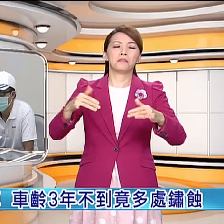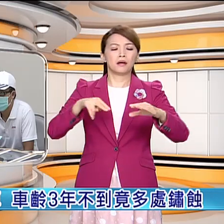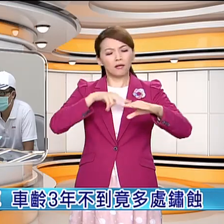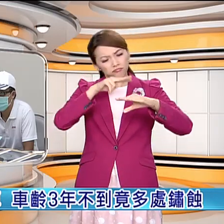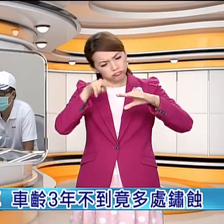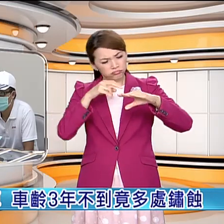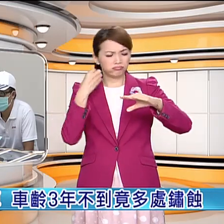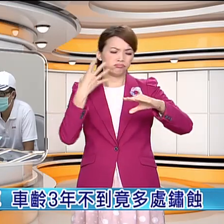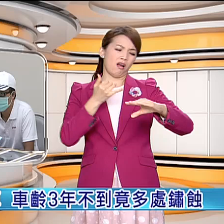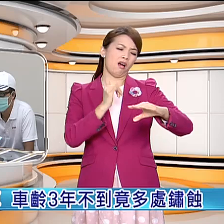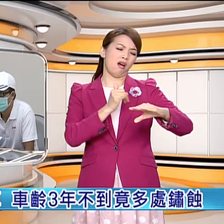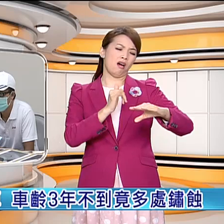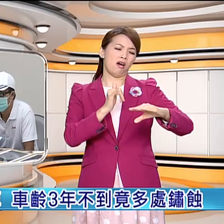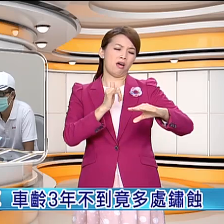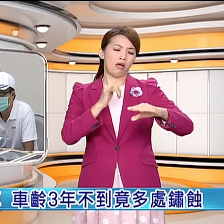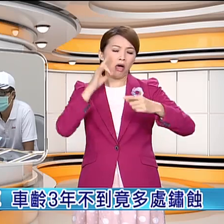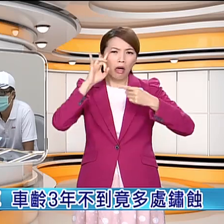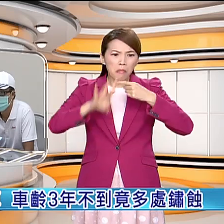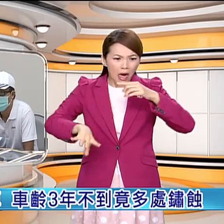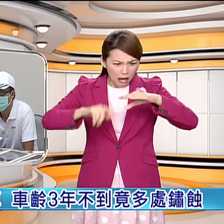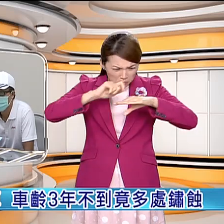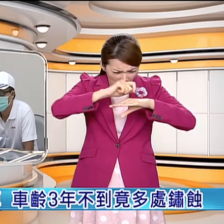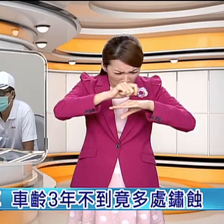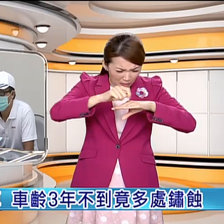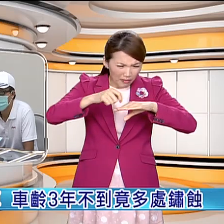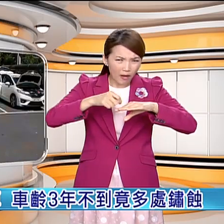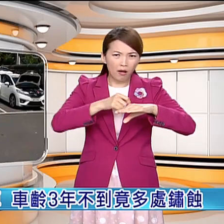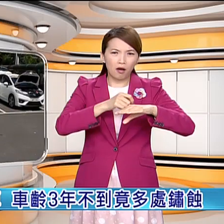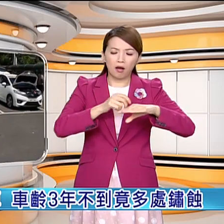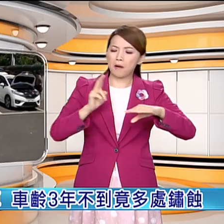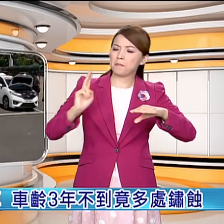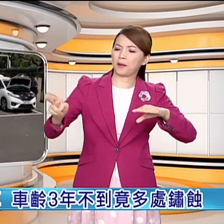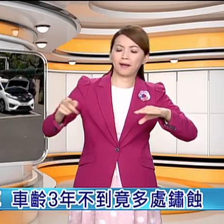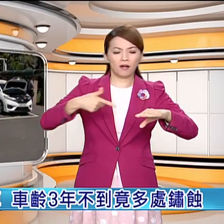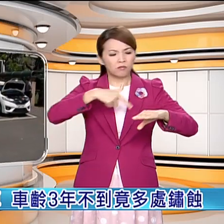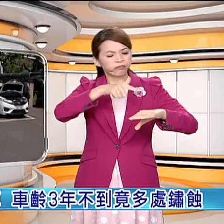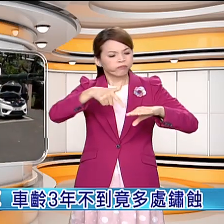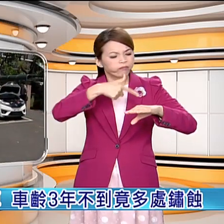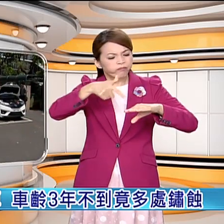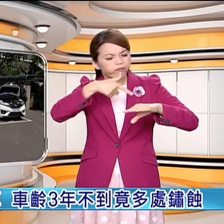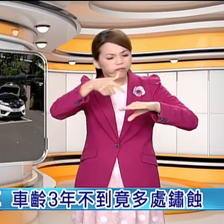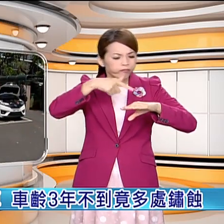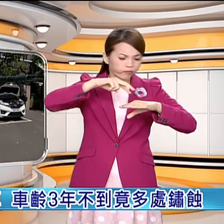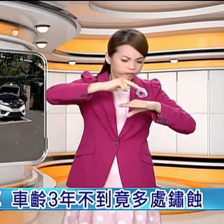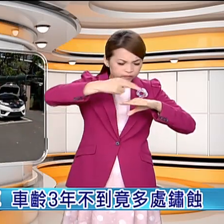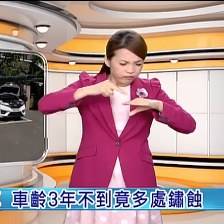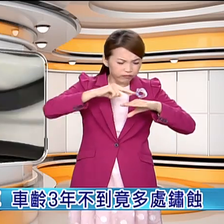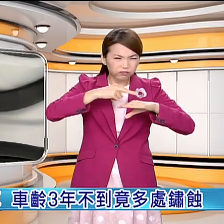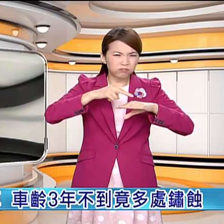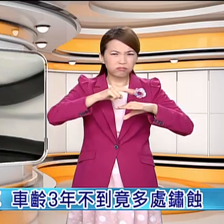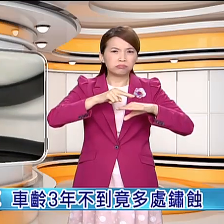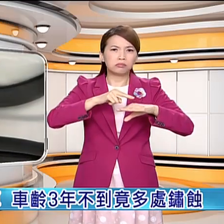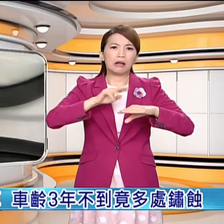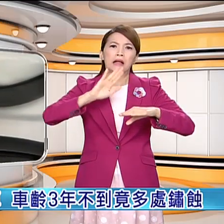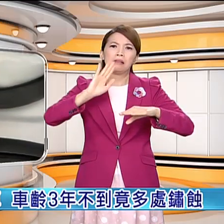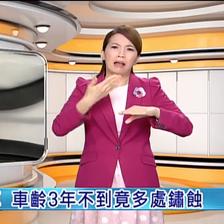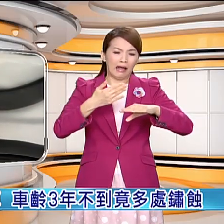到3年车龄的车子钣金有多处发生了锈蚀，就算是送回原厂处理之